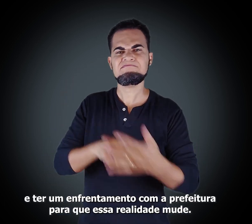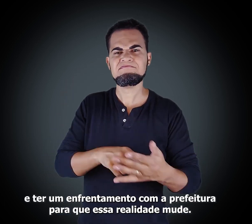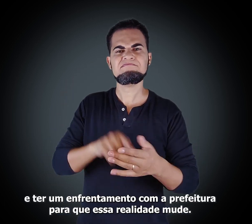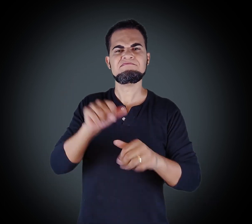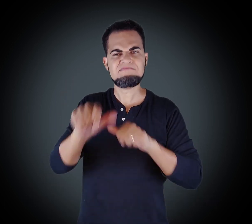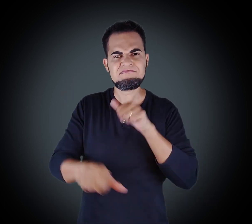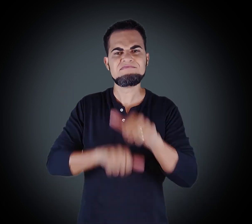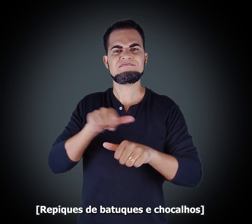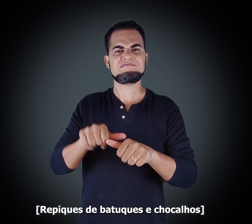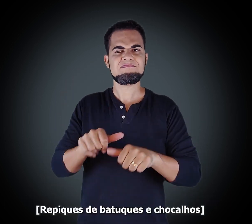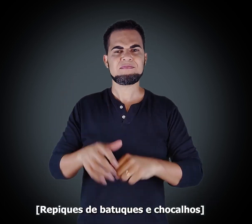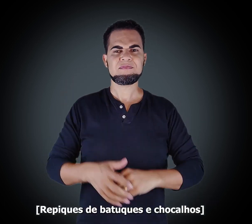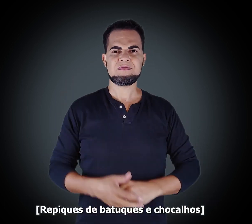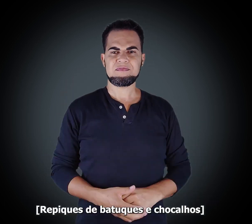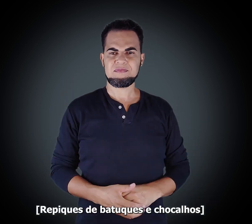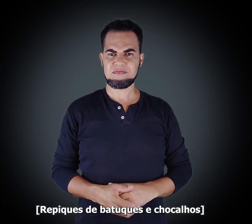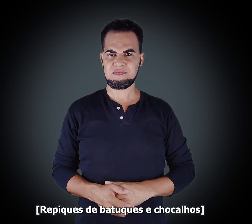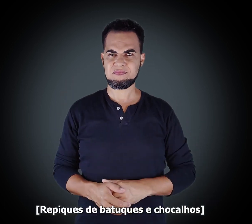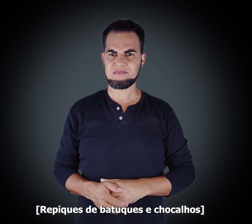realidade mude.